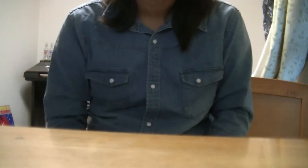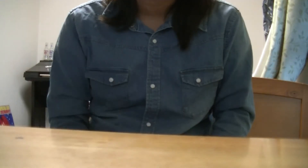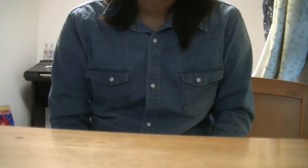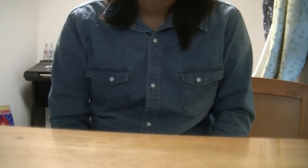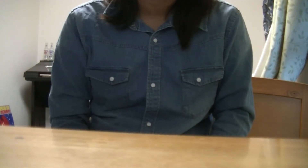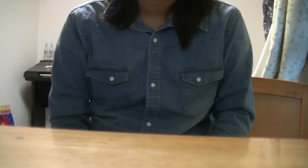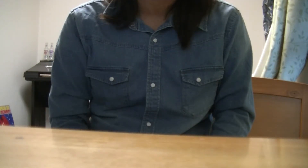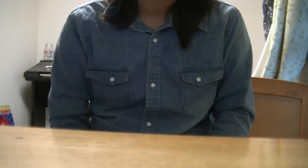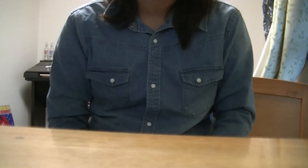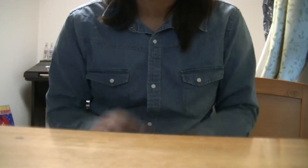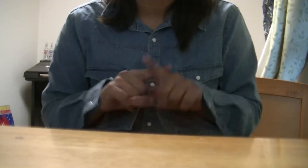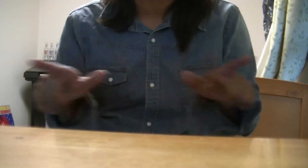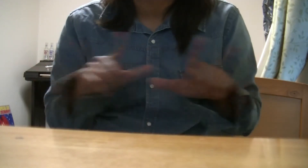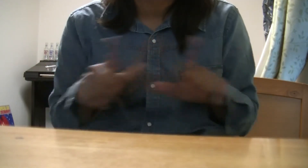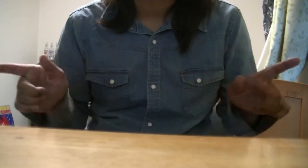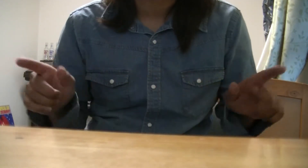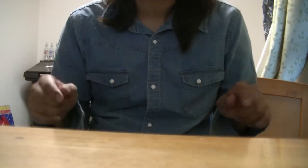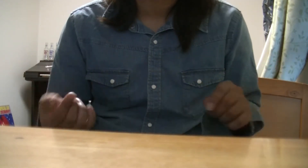当然プラスだよね